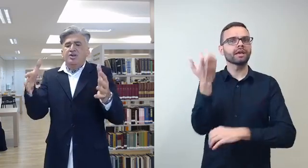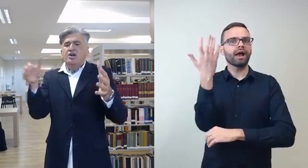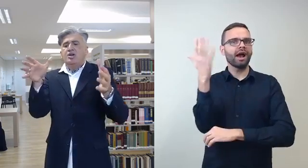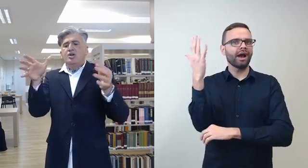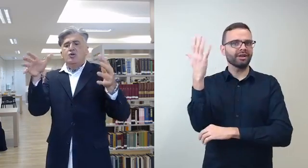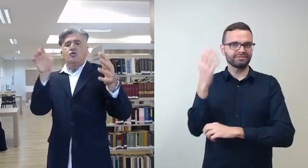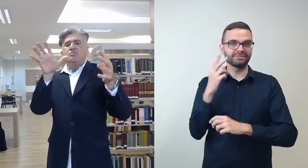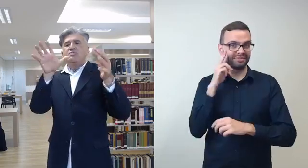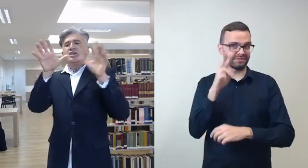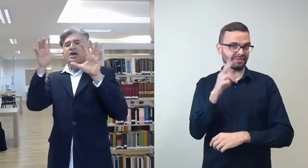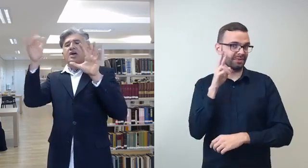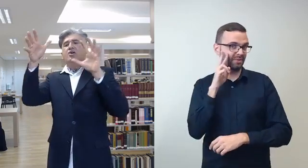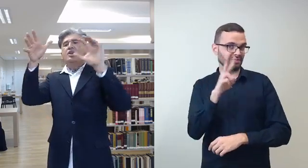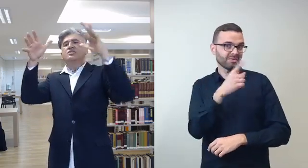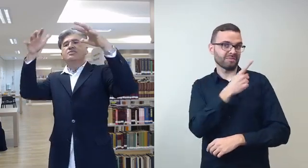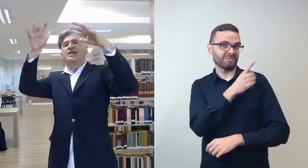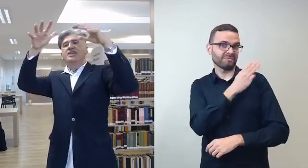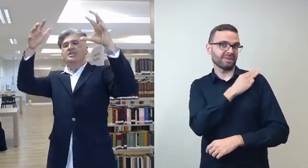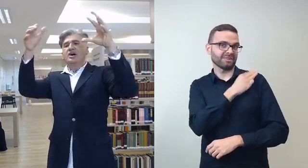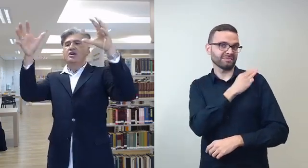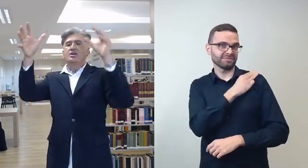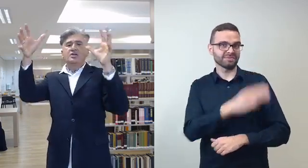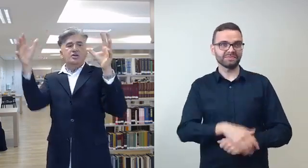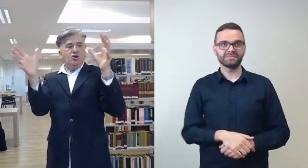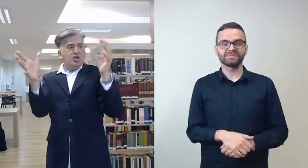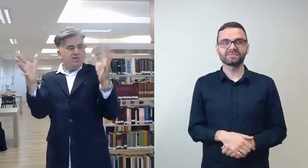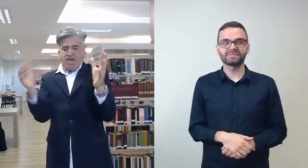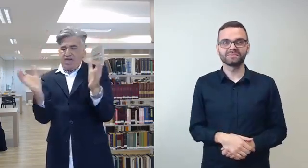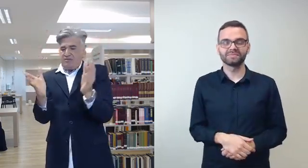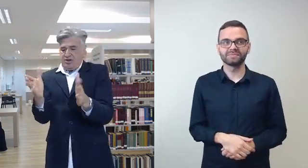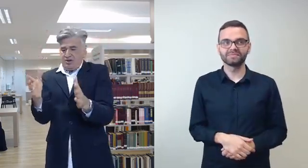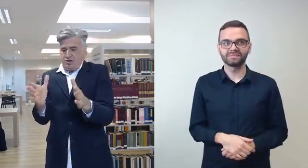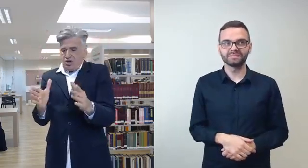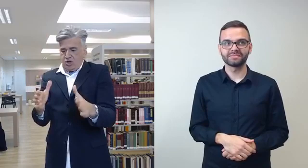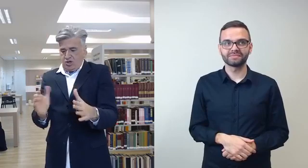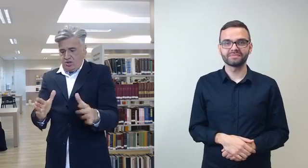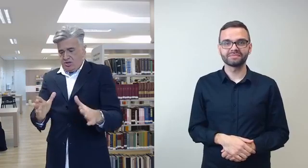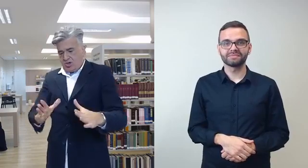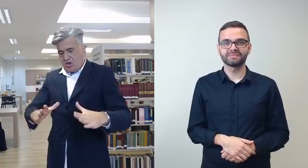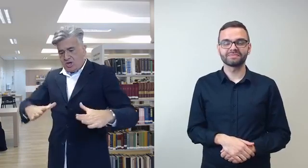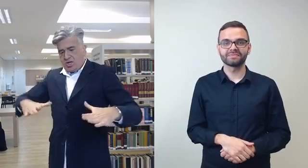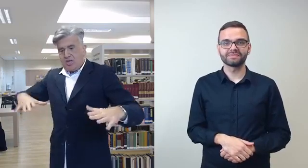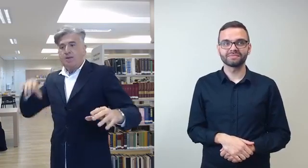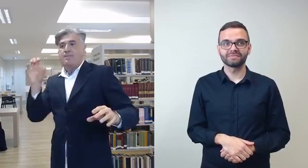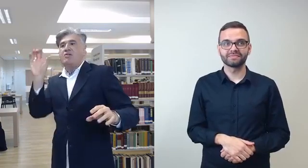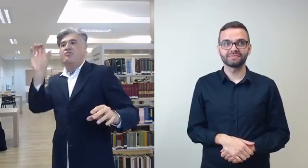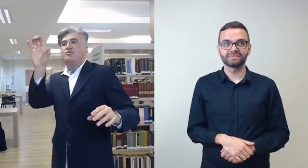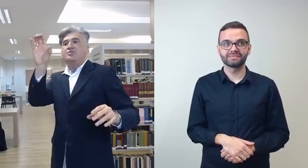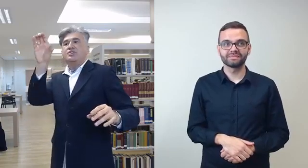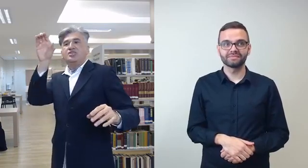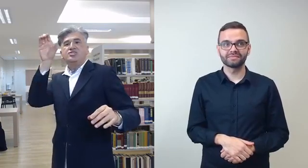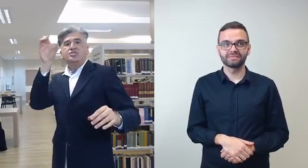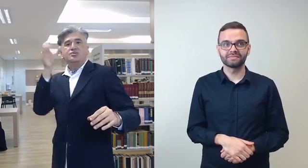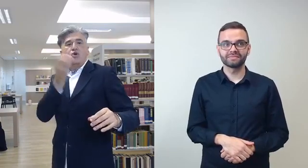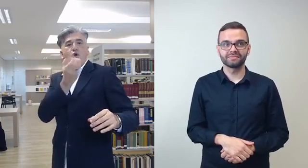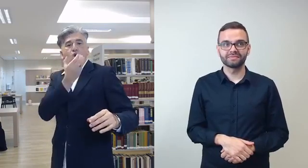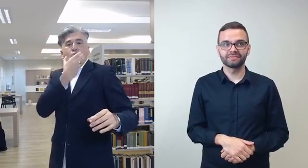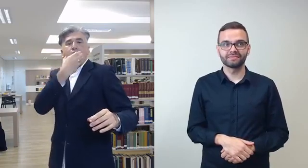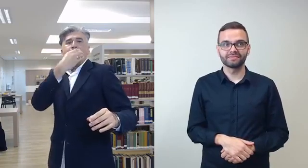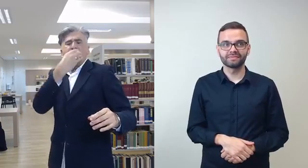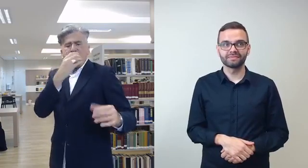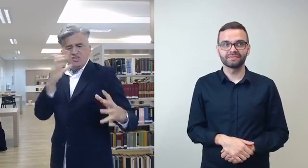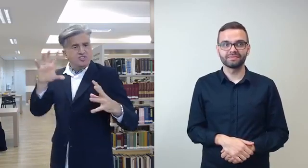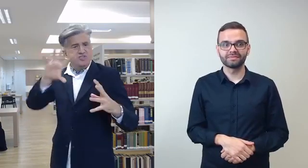árvore, ó, com mímica. Olha a coisa mais linda, ó. Olha a minha árvore, ó. Pego a fruta, tiro,